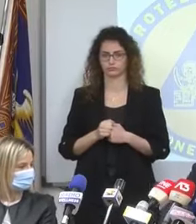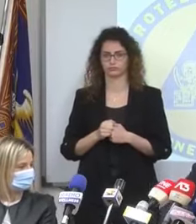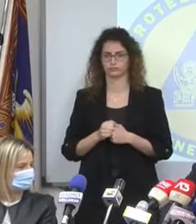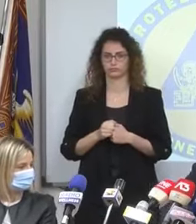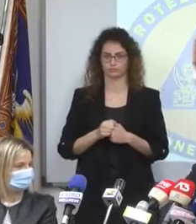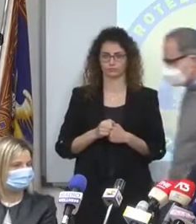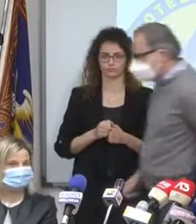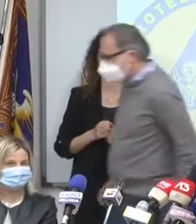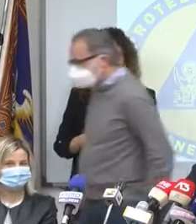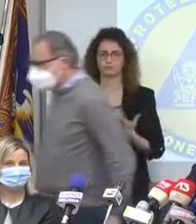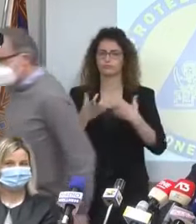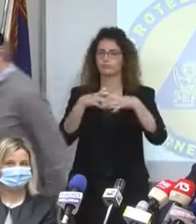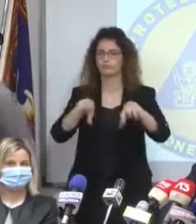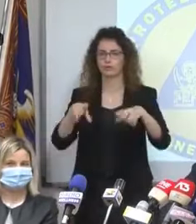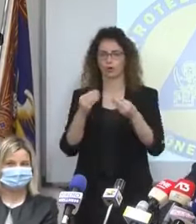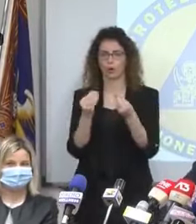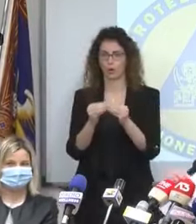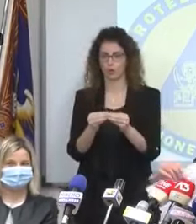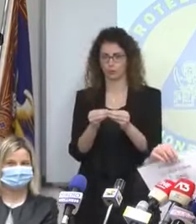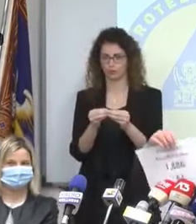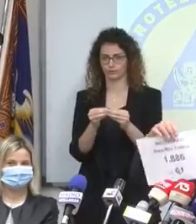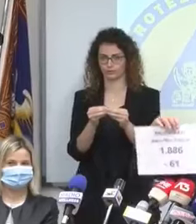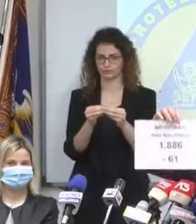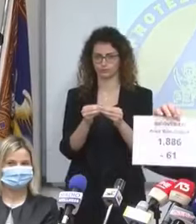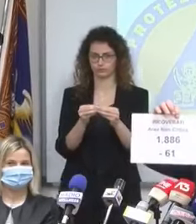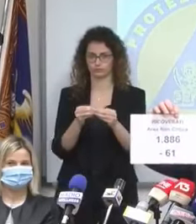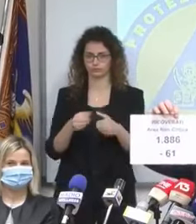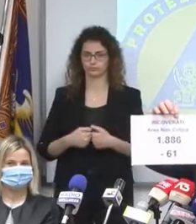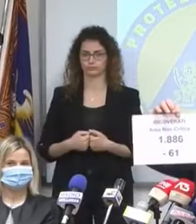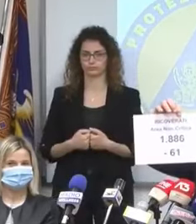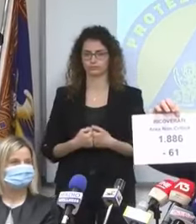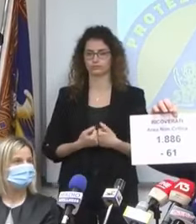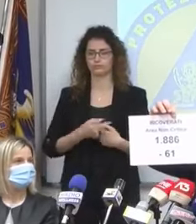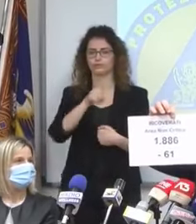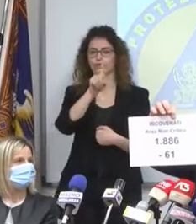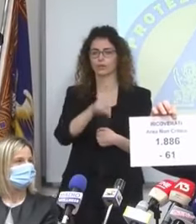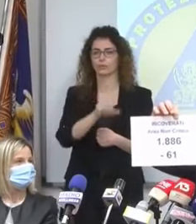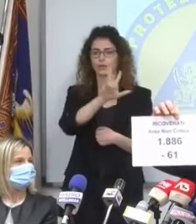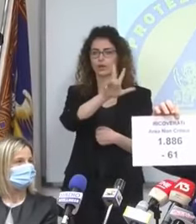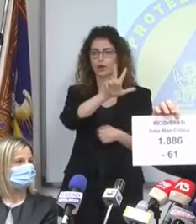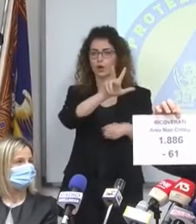Come sono distribuiti questi meno 74?